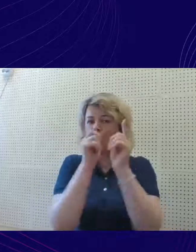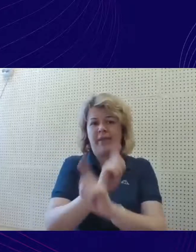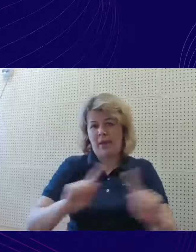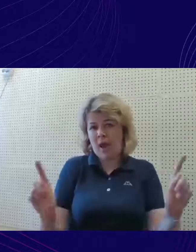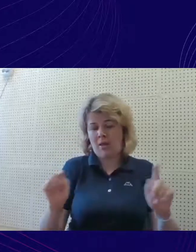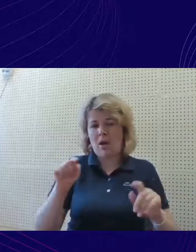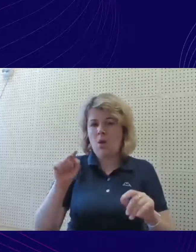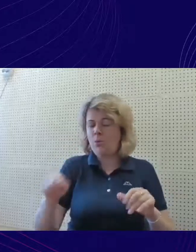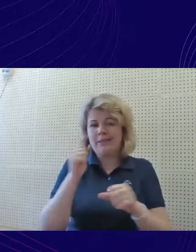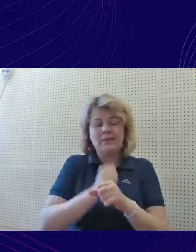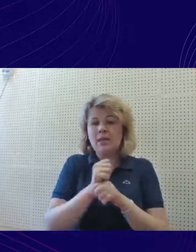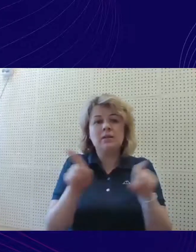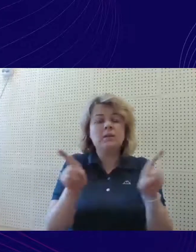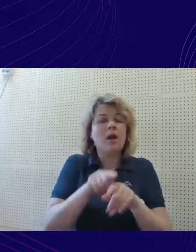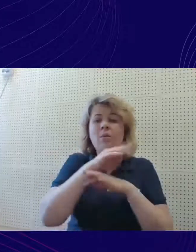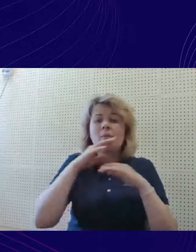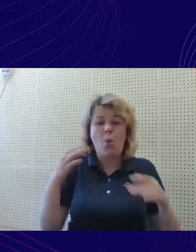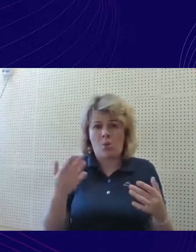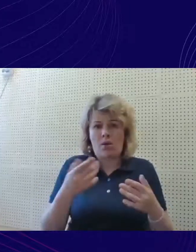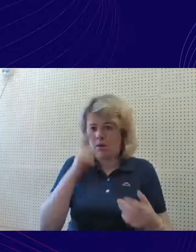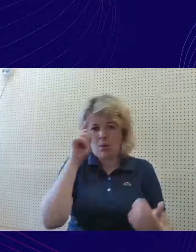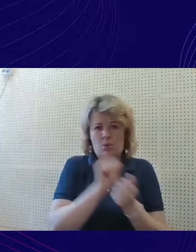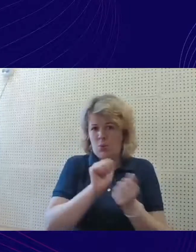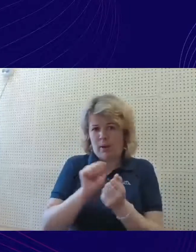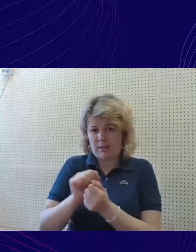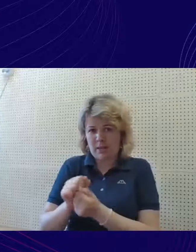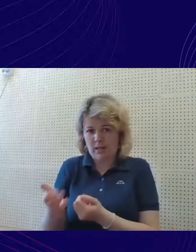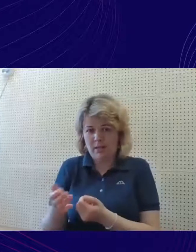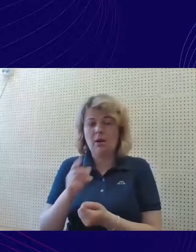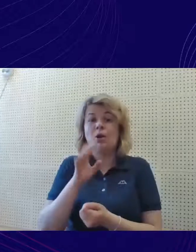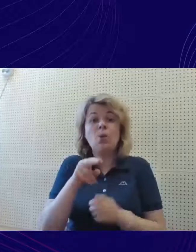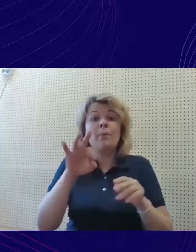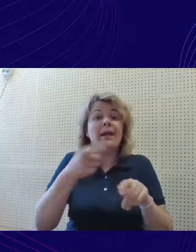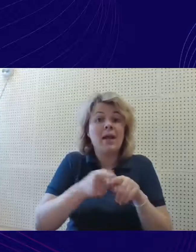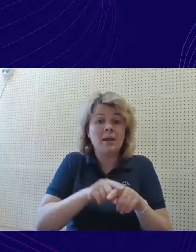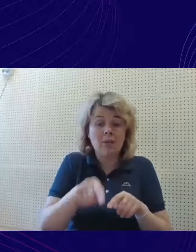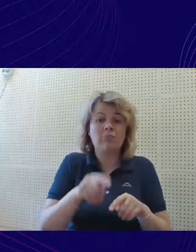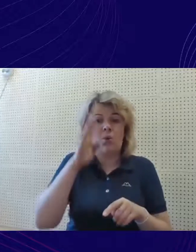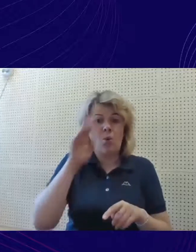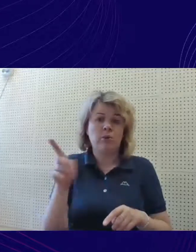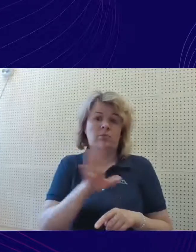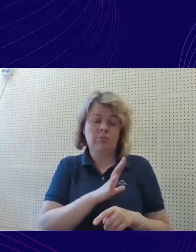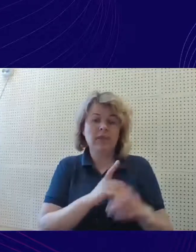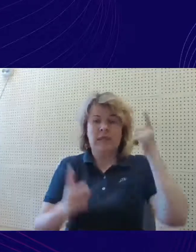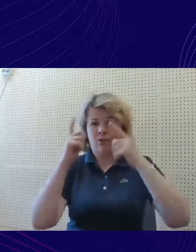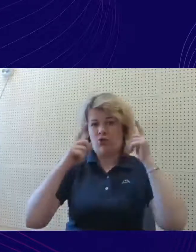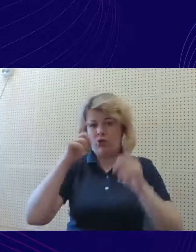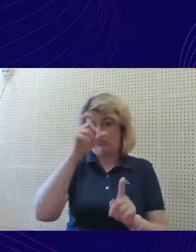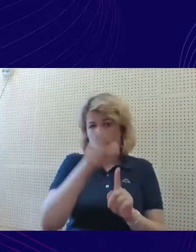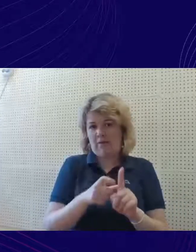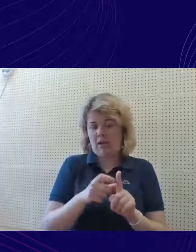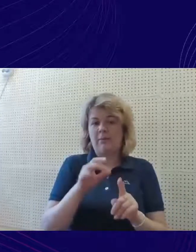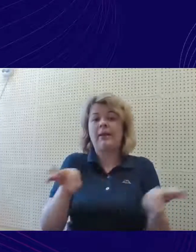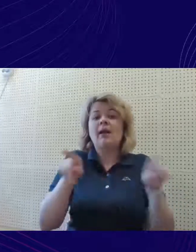глупостей, но при этом он был творческим человеком. И вот как продюсер, все, что он